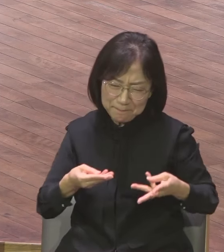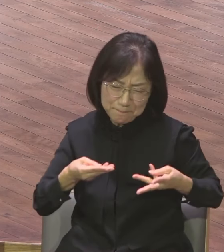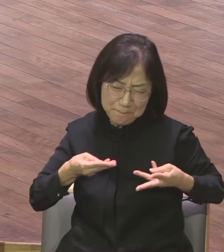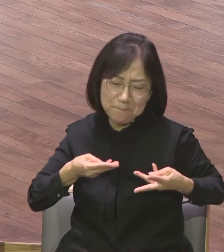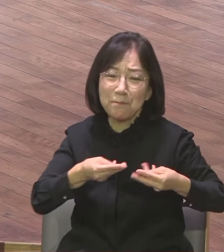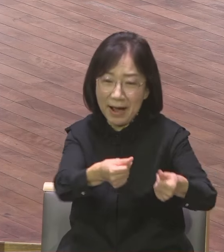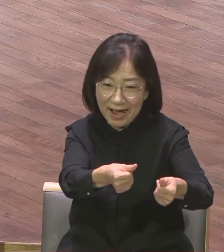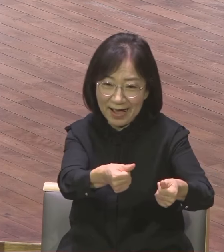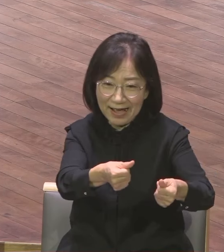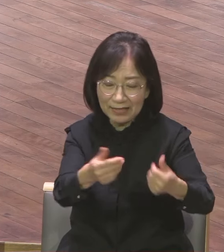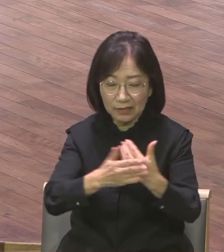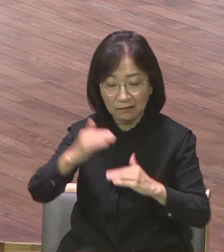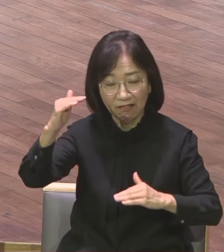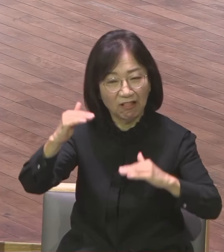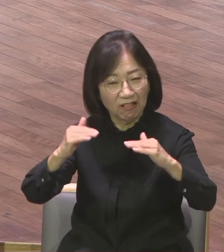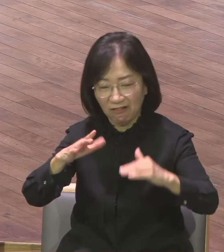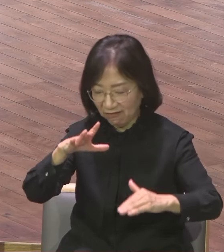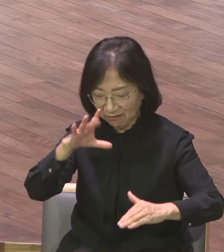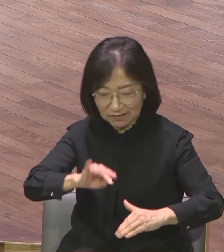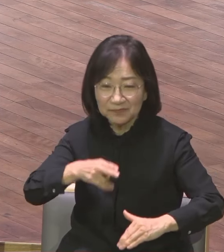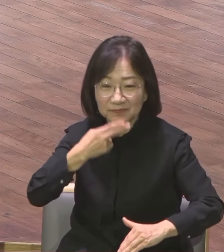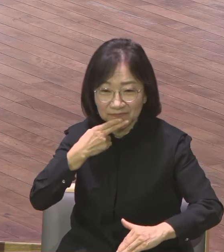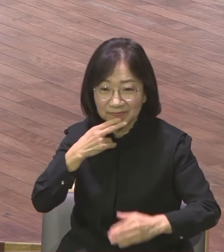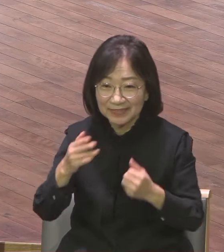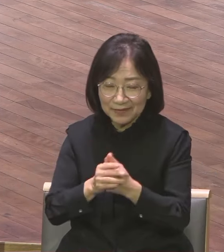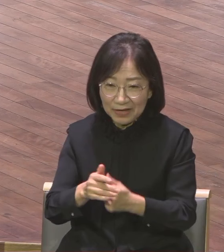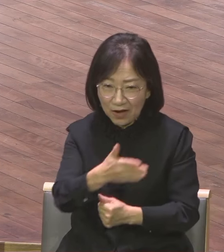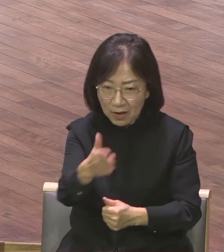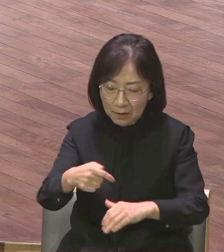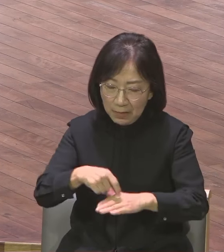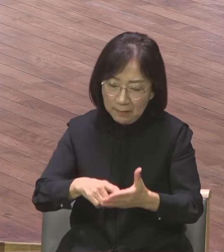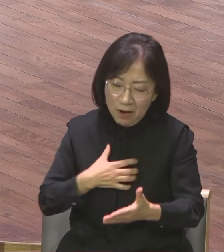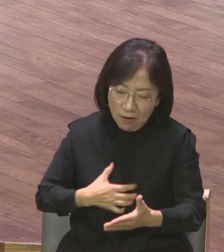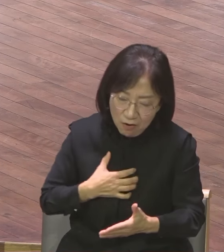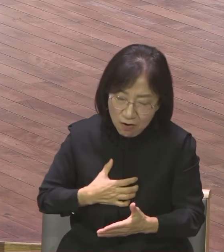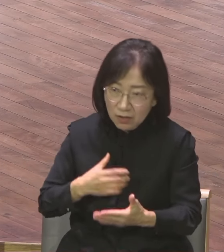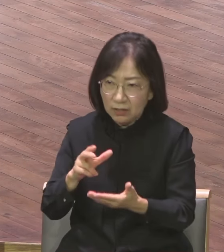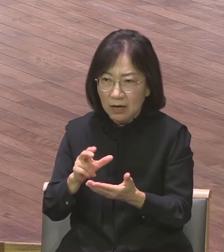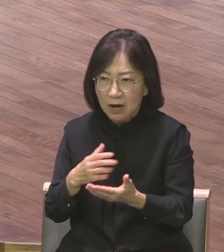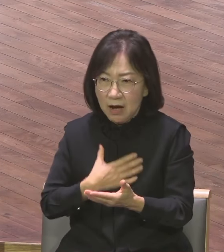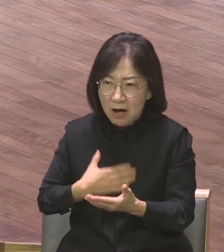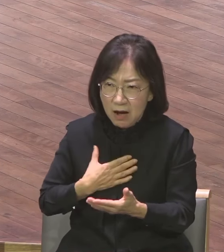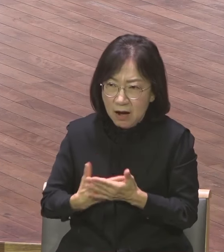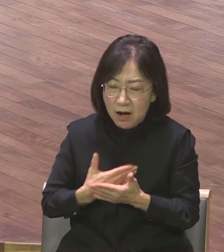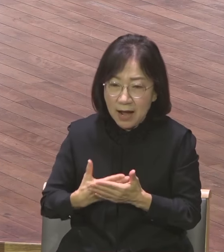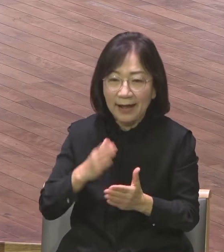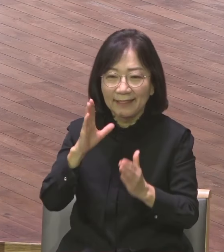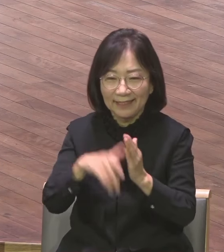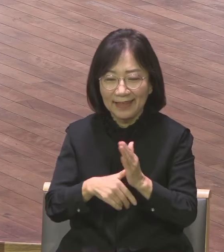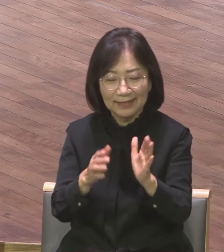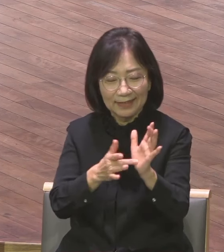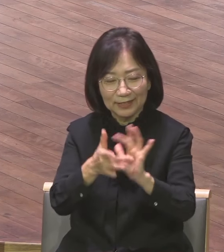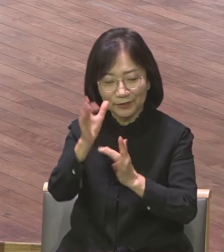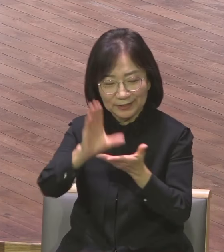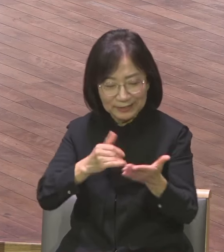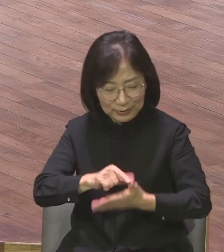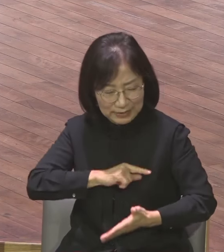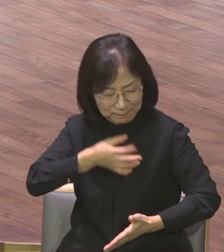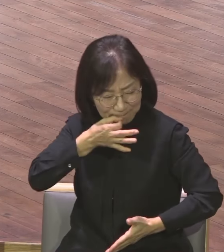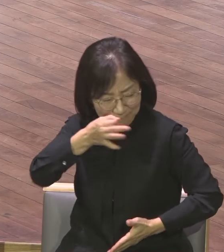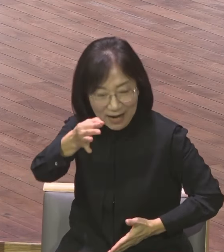걱정을 사단이 집어넣어 주거든 예수 이름 부르시 바랍니다. 환난 날에 날 부르라. 내가 너를